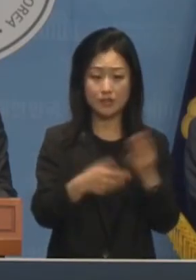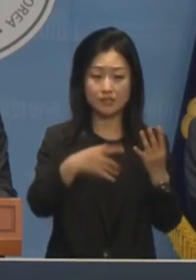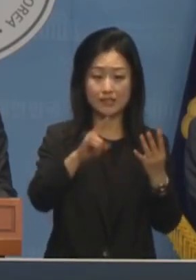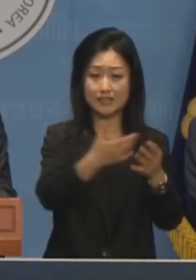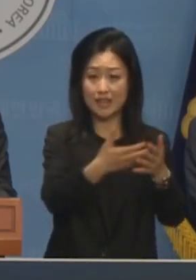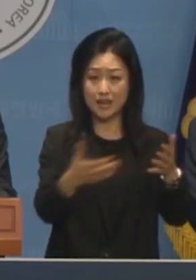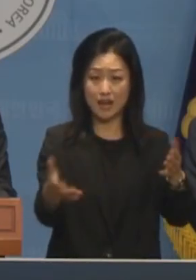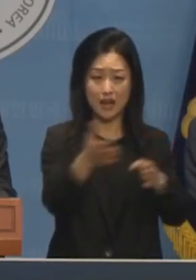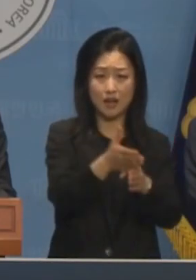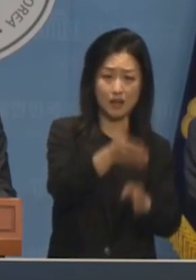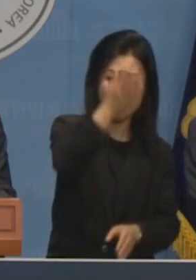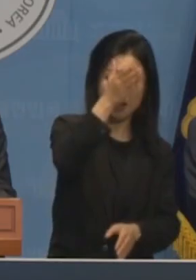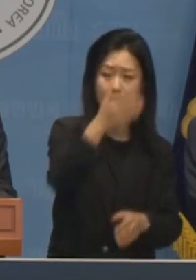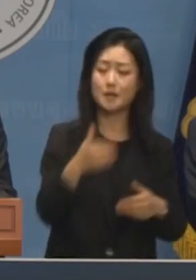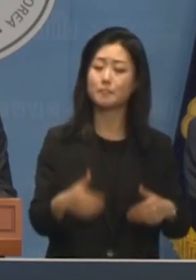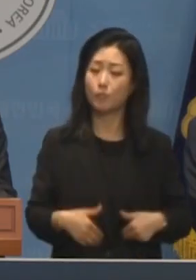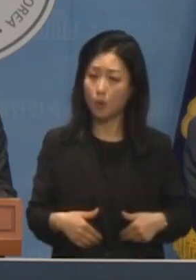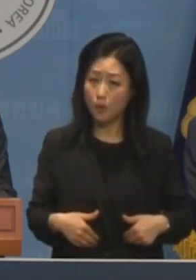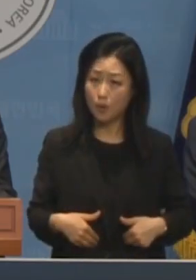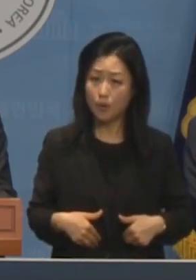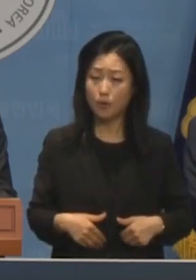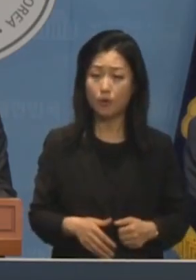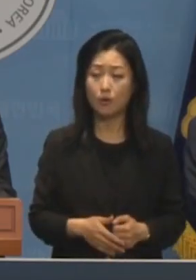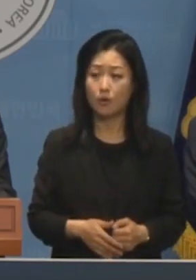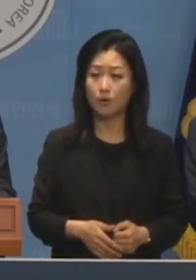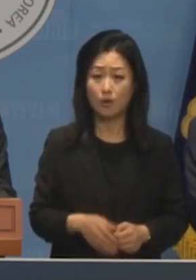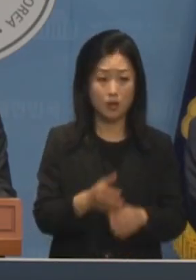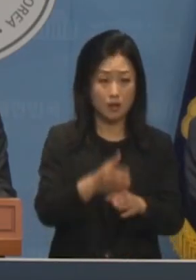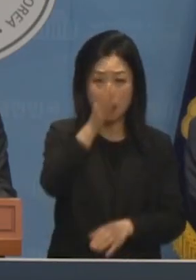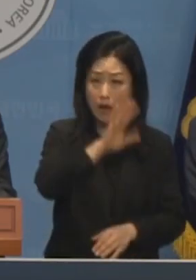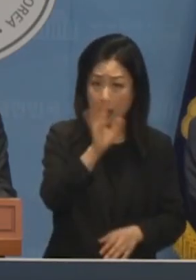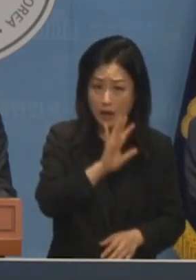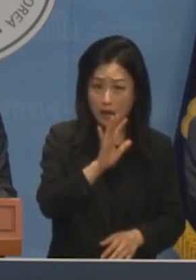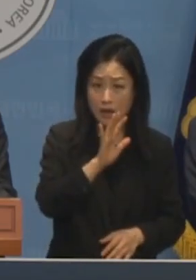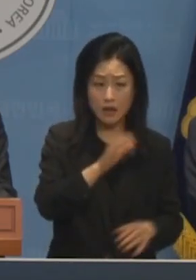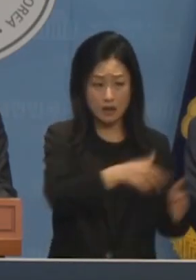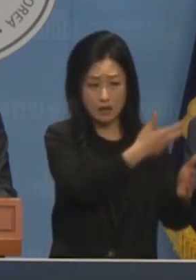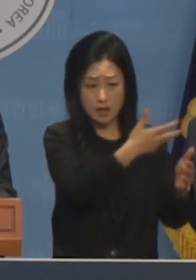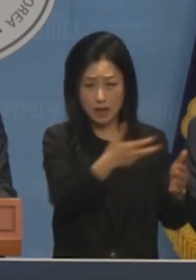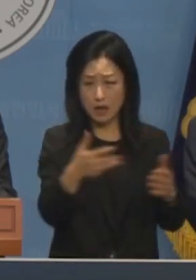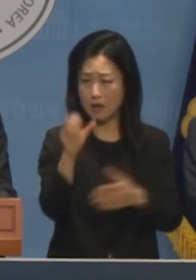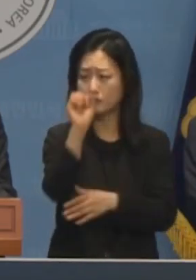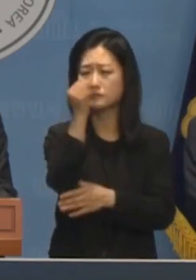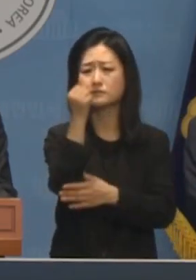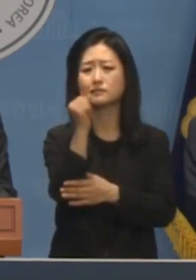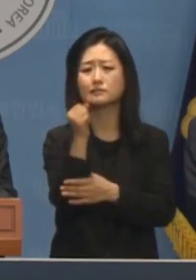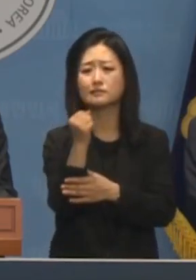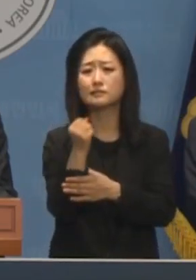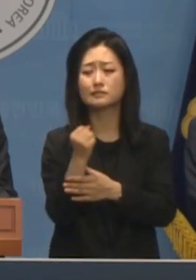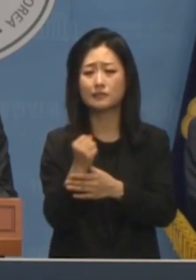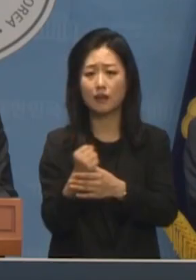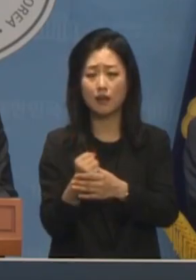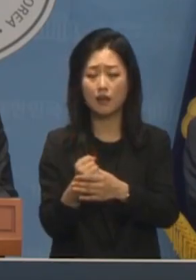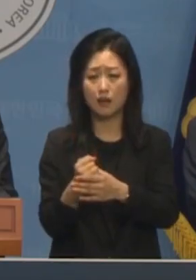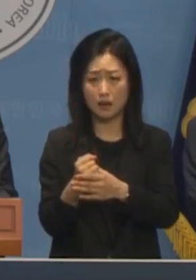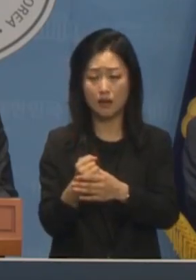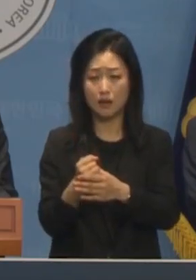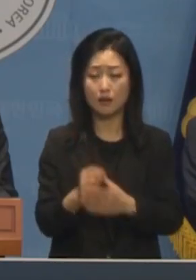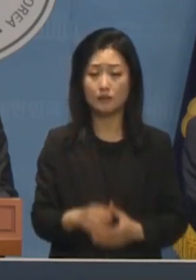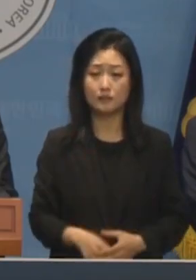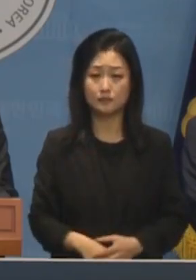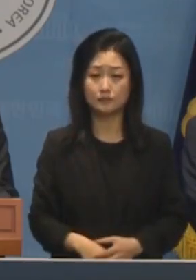위한 실질적인 대책을 마련하지 않는다면 국민의 생명과 안전은 담보할 수 없을